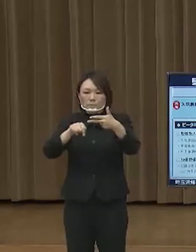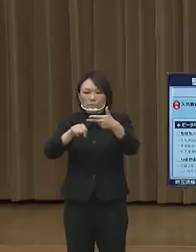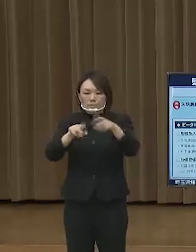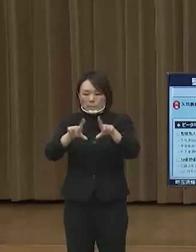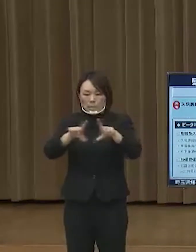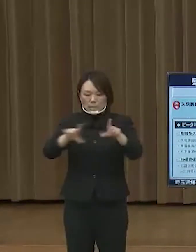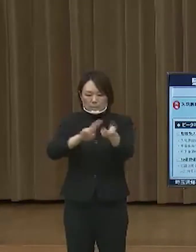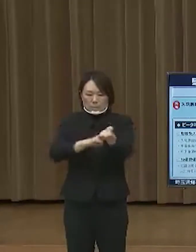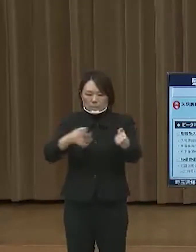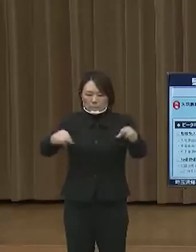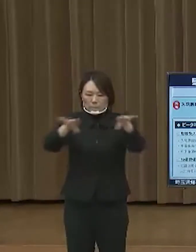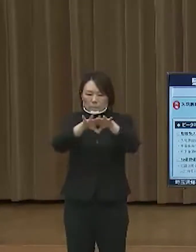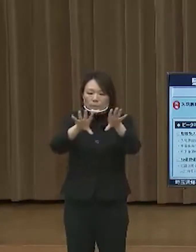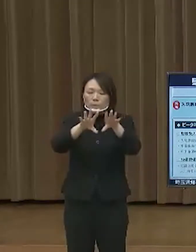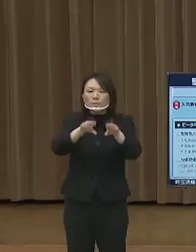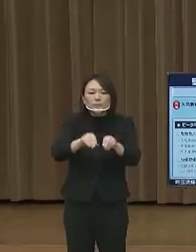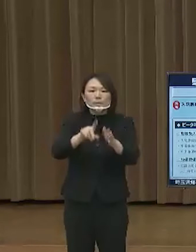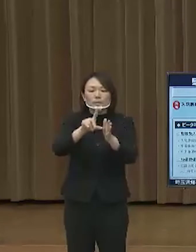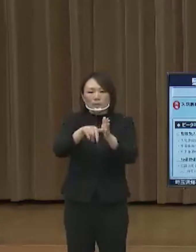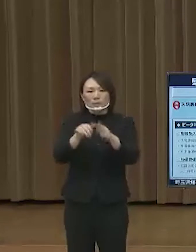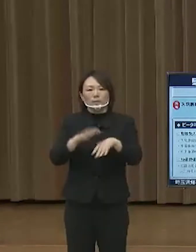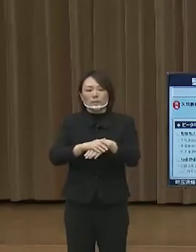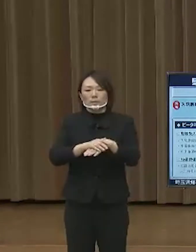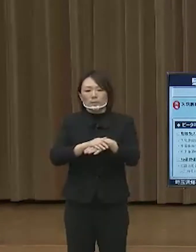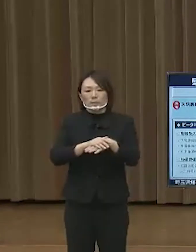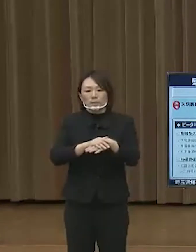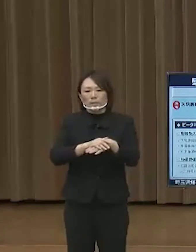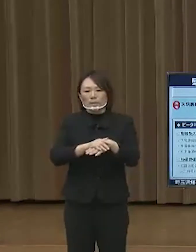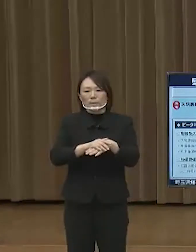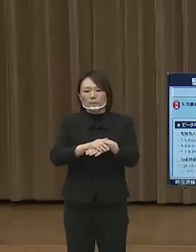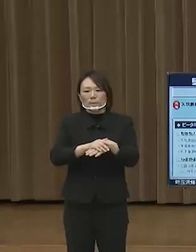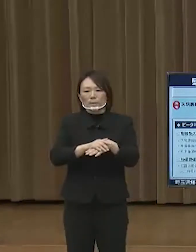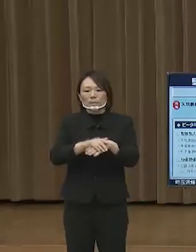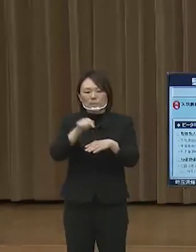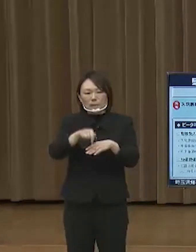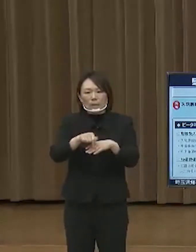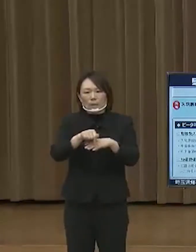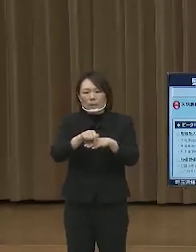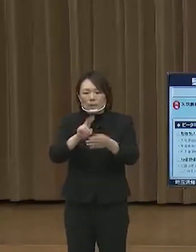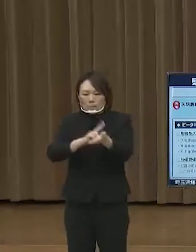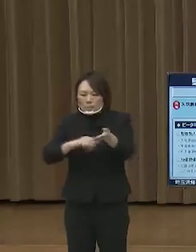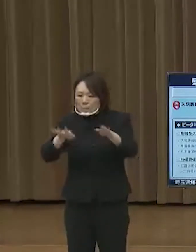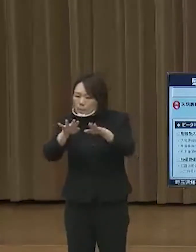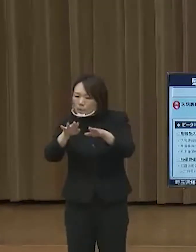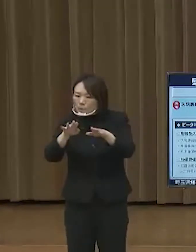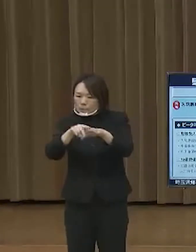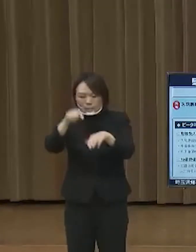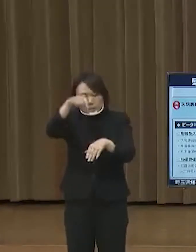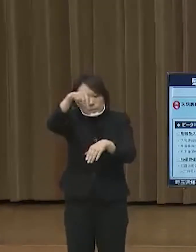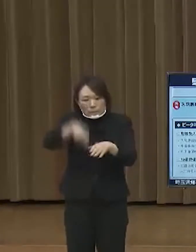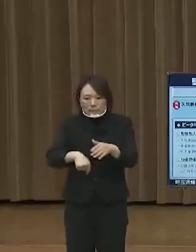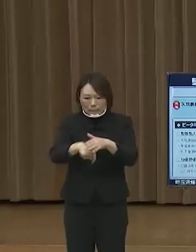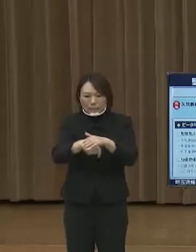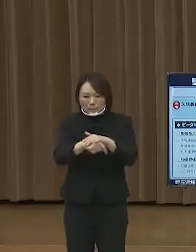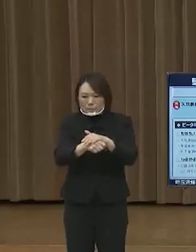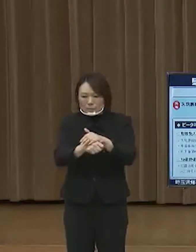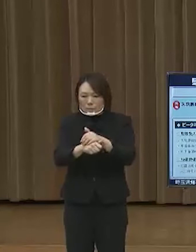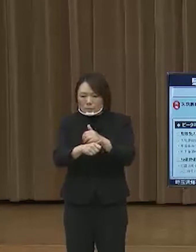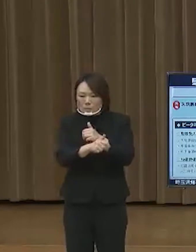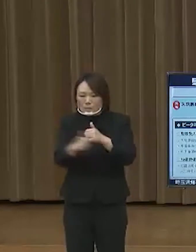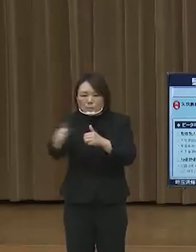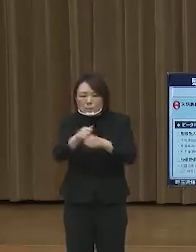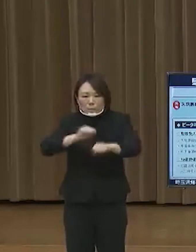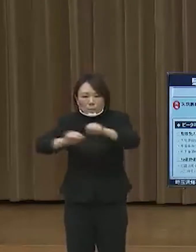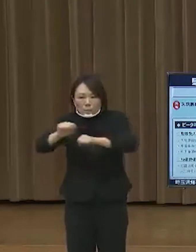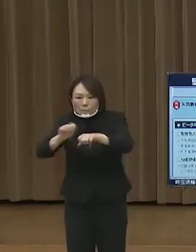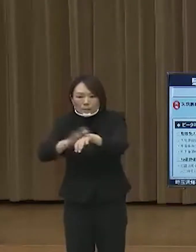はそれぞれの病床の中での動線の確保や感染防止の対応